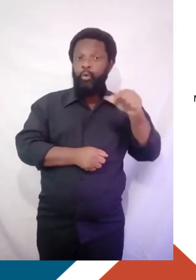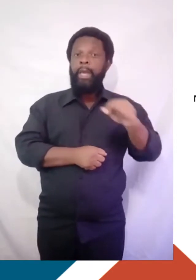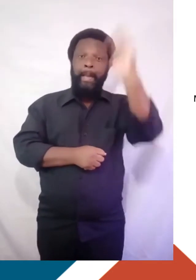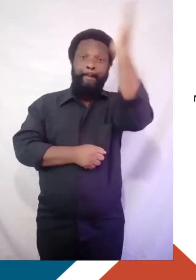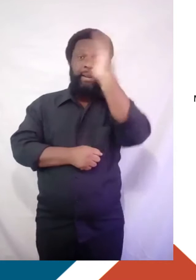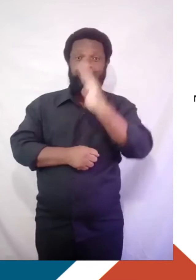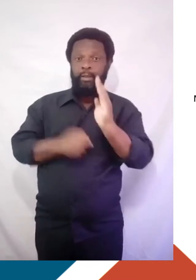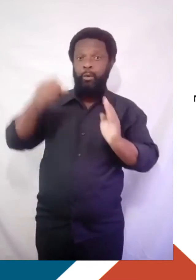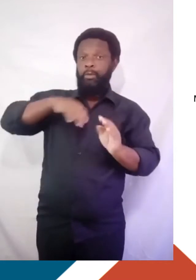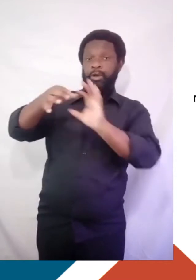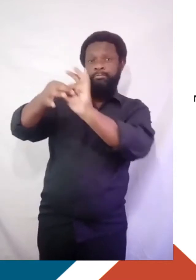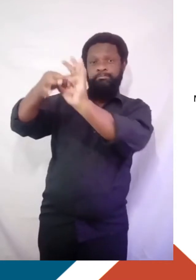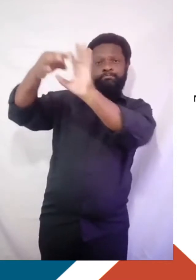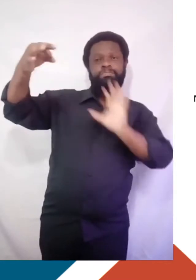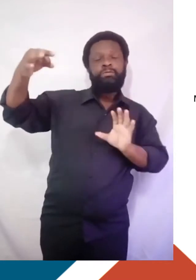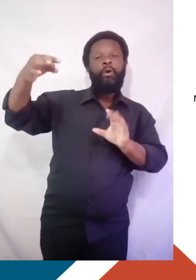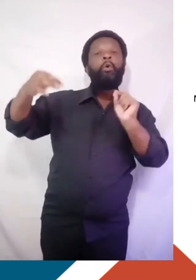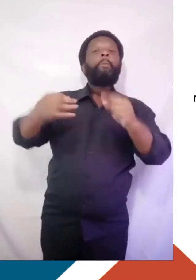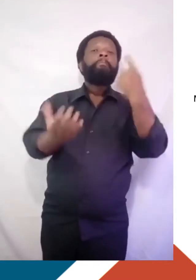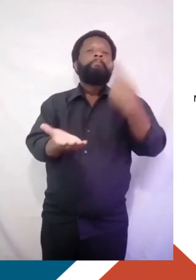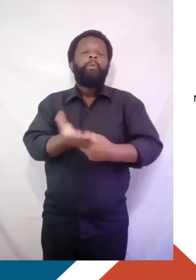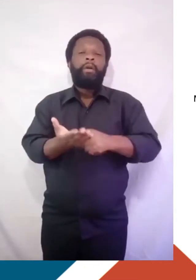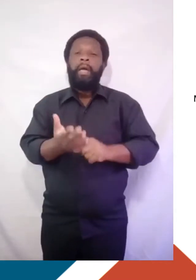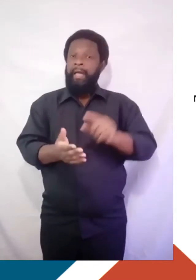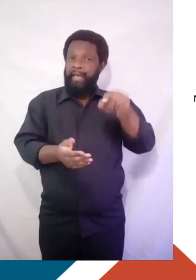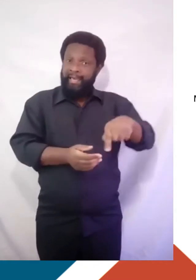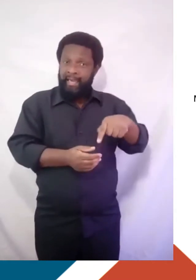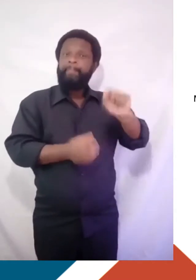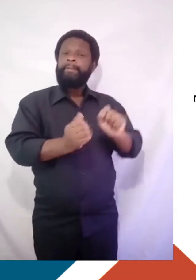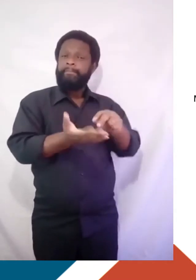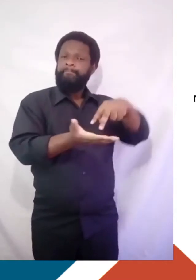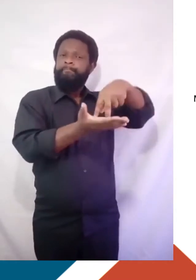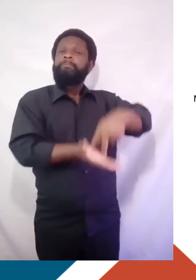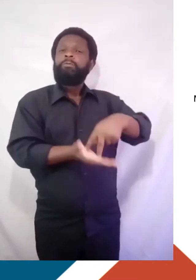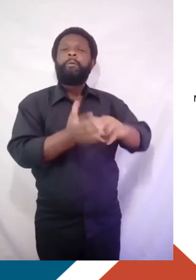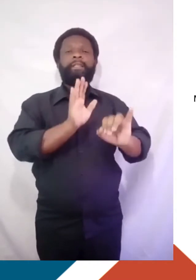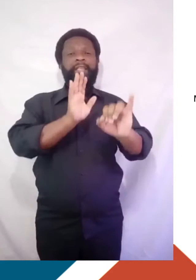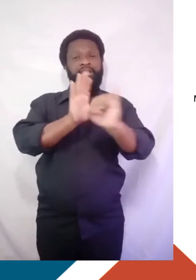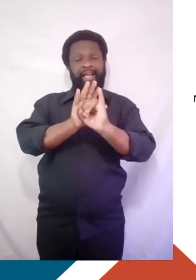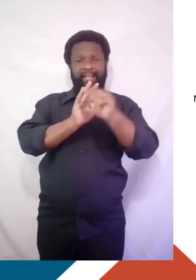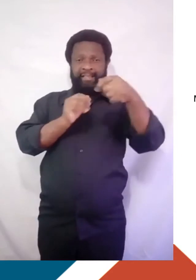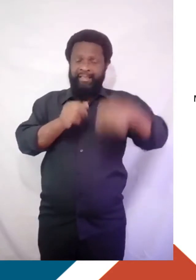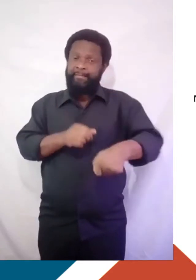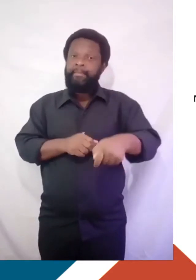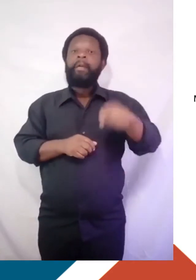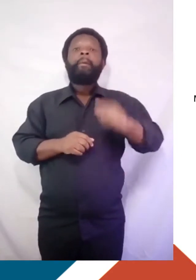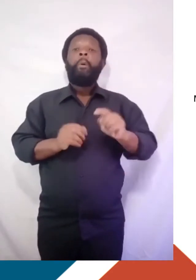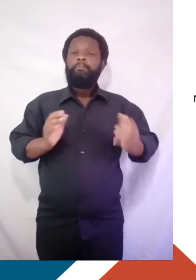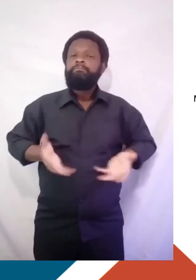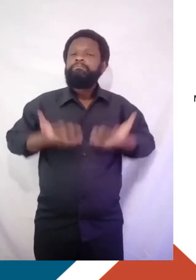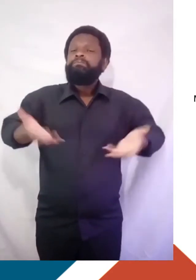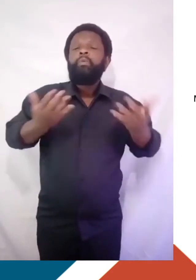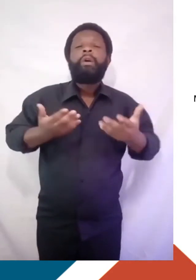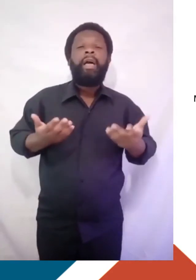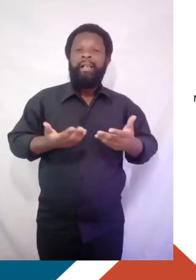veio marcar definitivamente a necessidade de se firmar uma identidade nacional, impulsionando pela